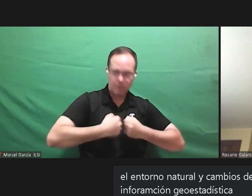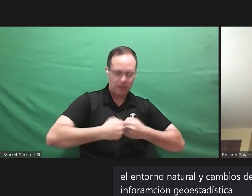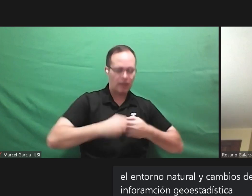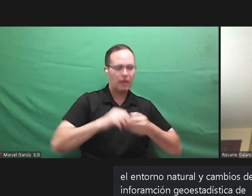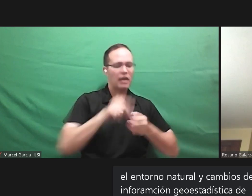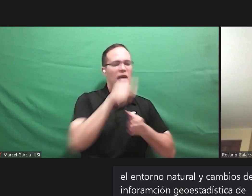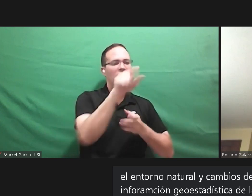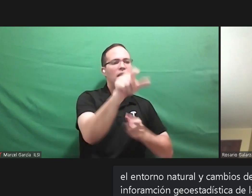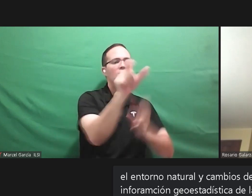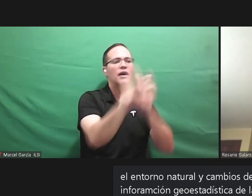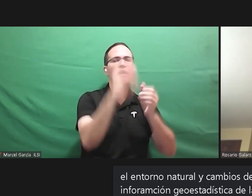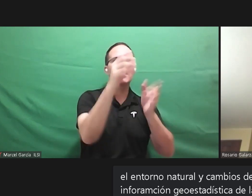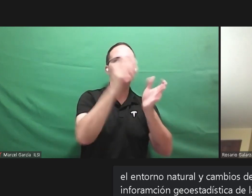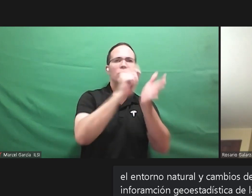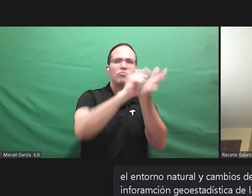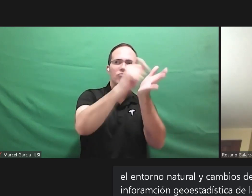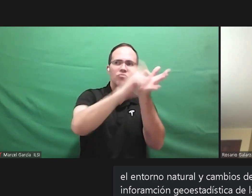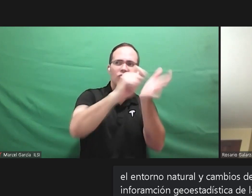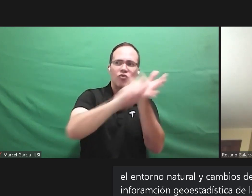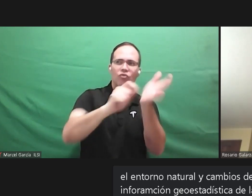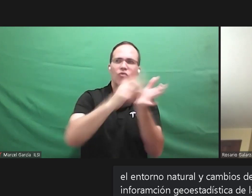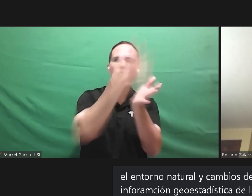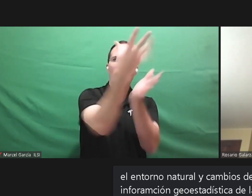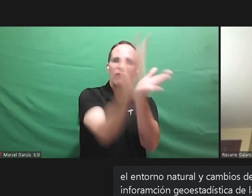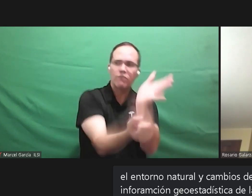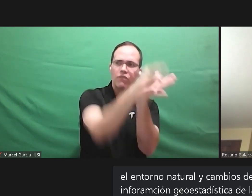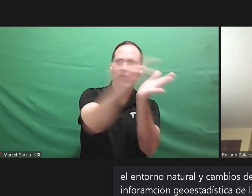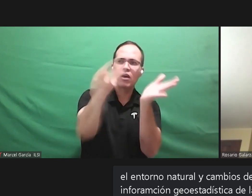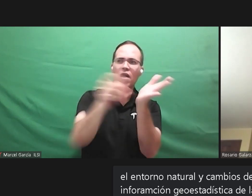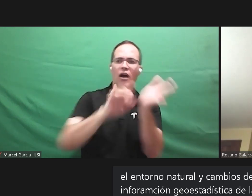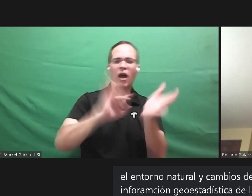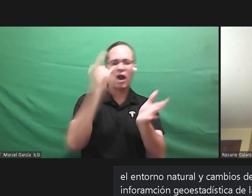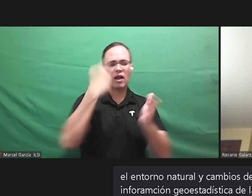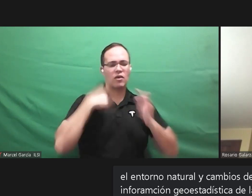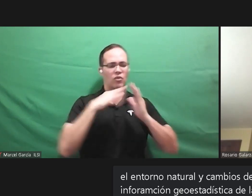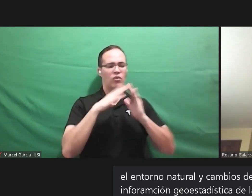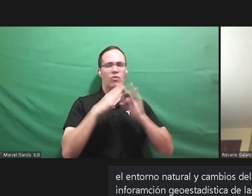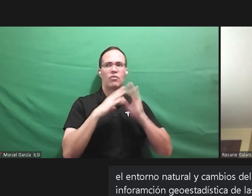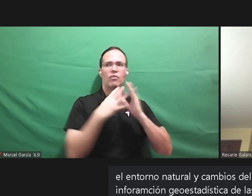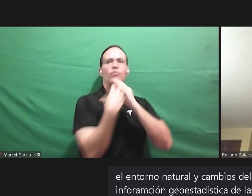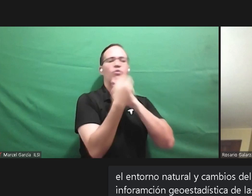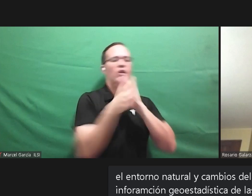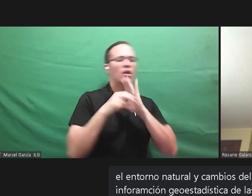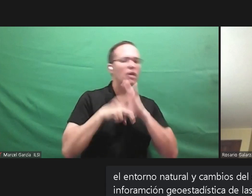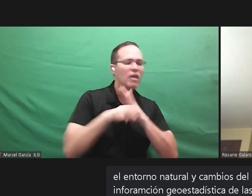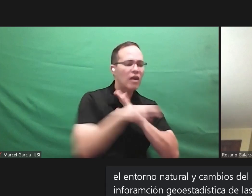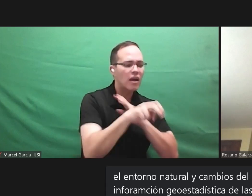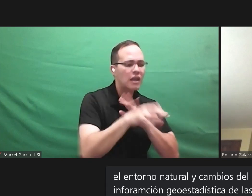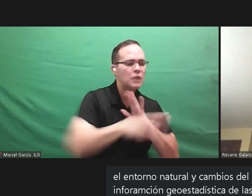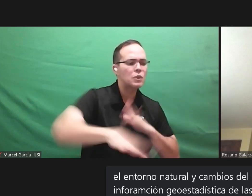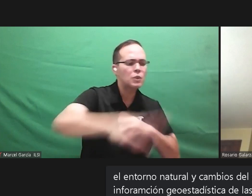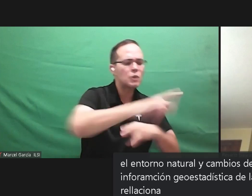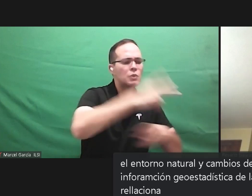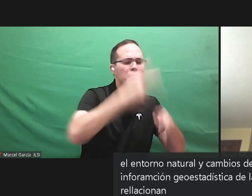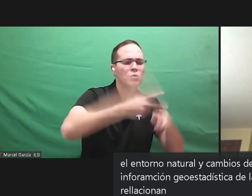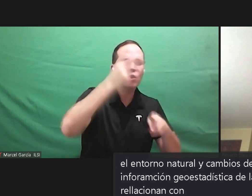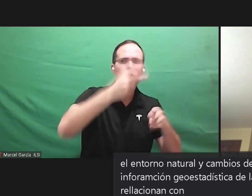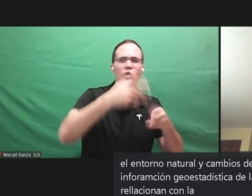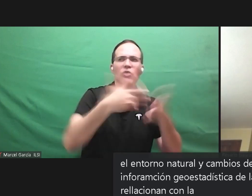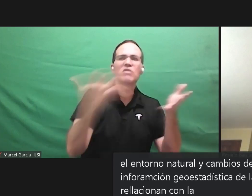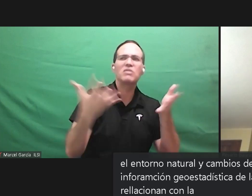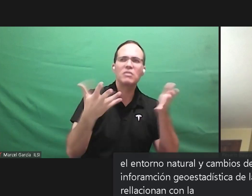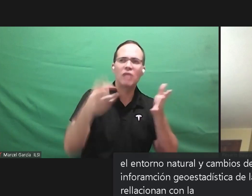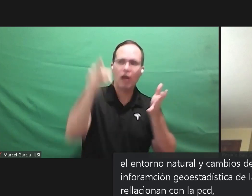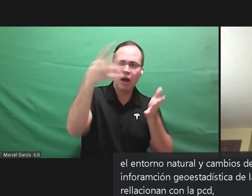de la discapacidad, como el riesgo o la exposición al riesgo o algunos otros, cuáles identifican que podrían ser